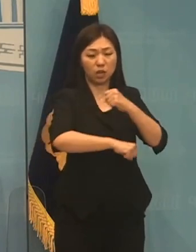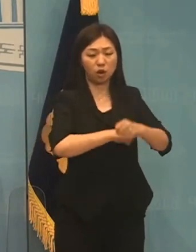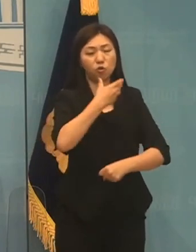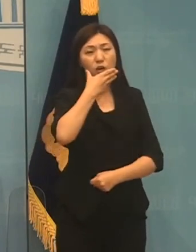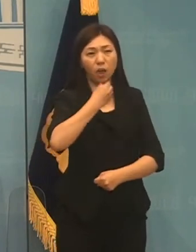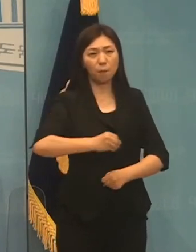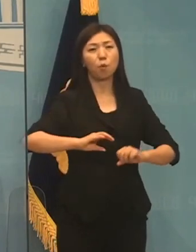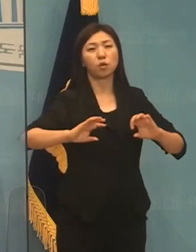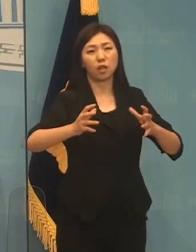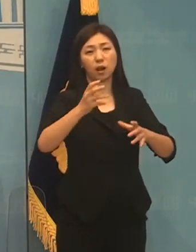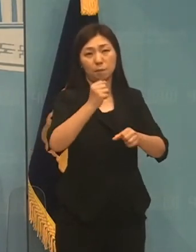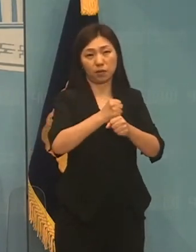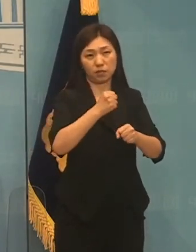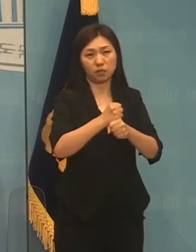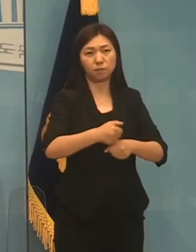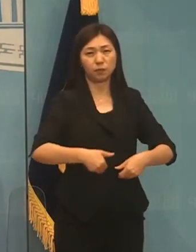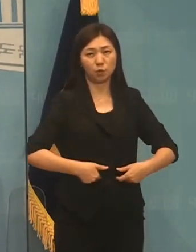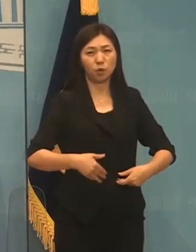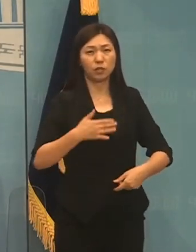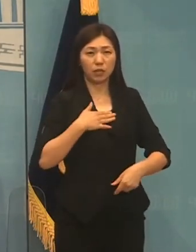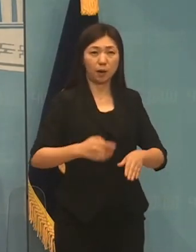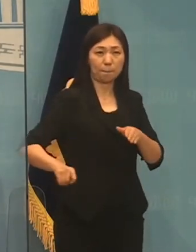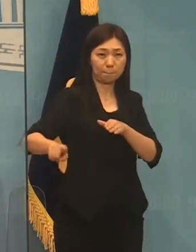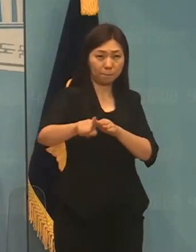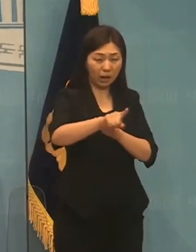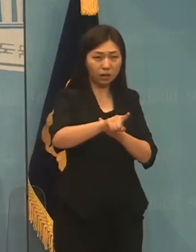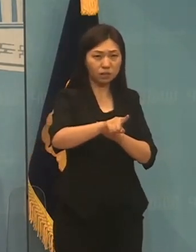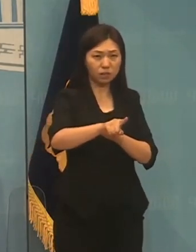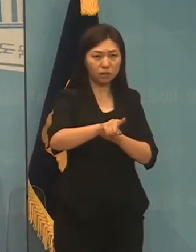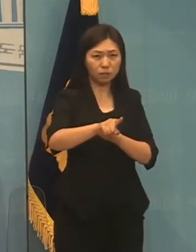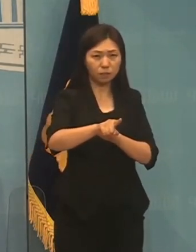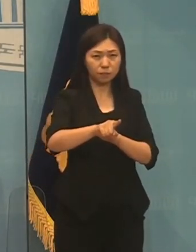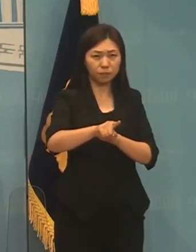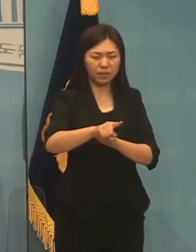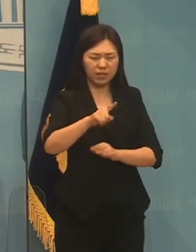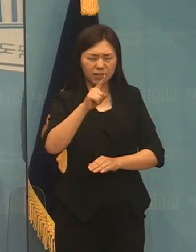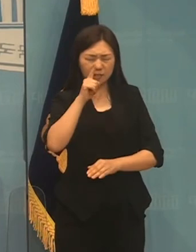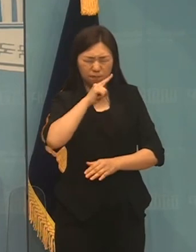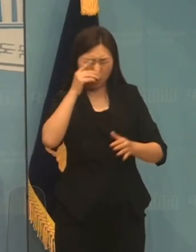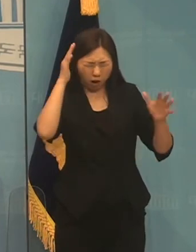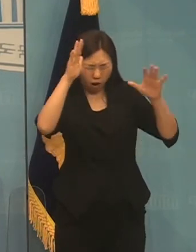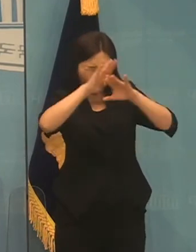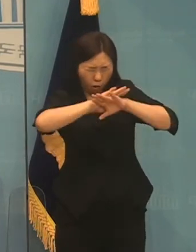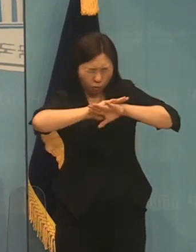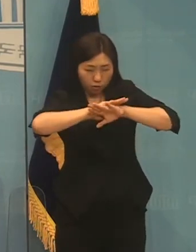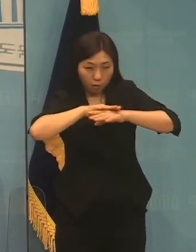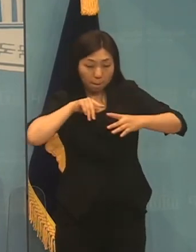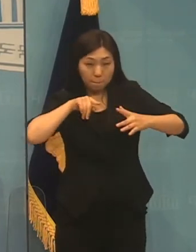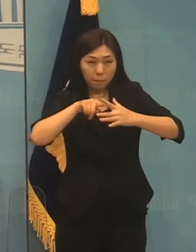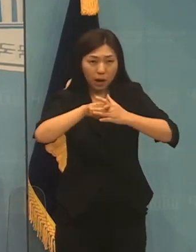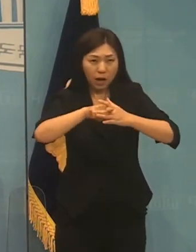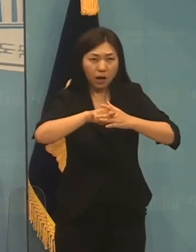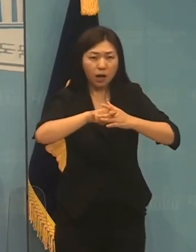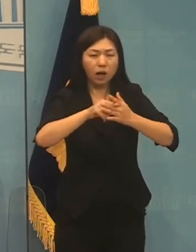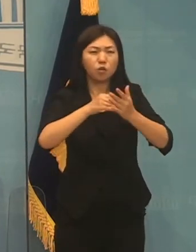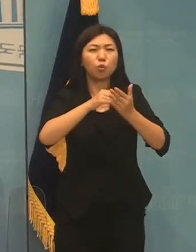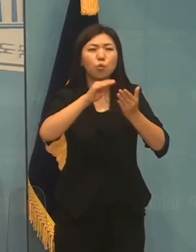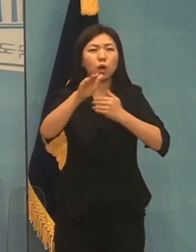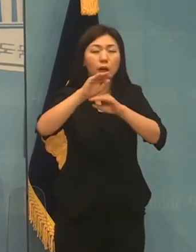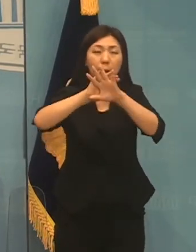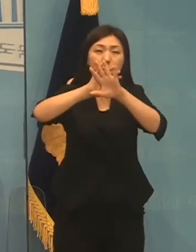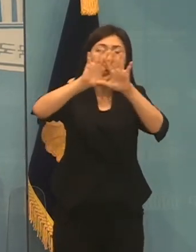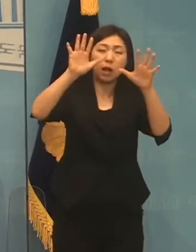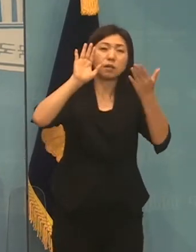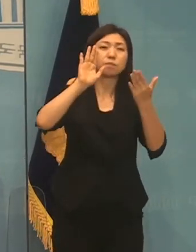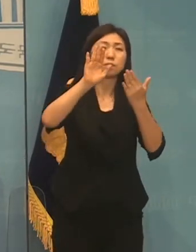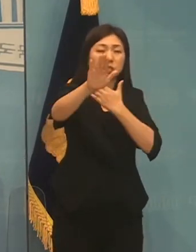합니다. 제가 앞장서서 악정의 어둠을 뚫고 밝은